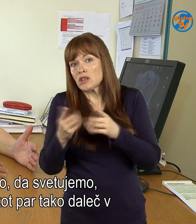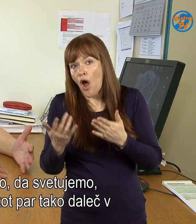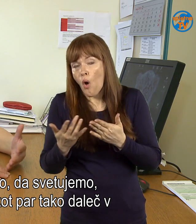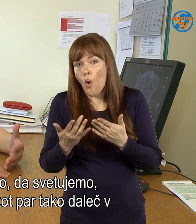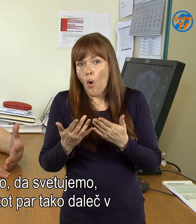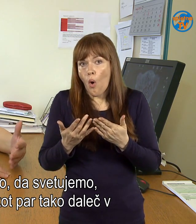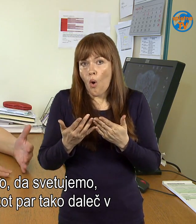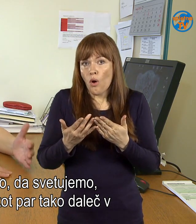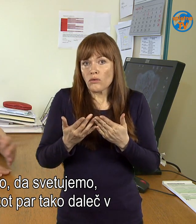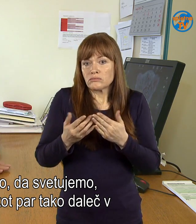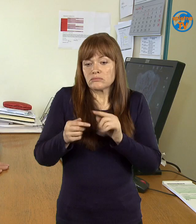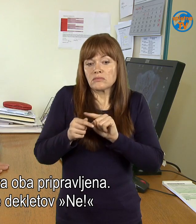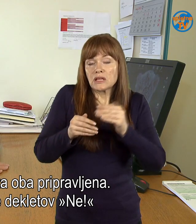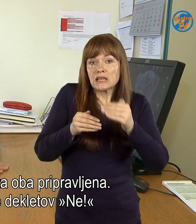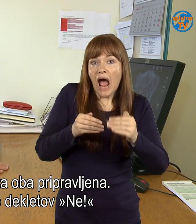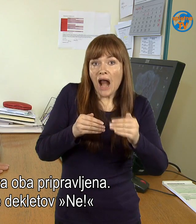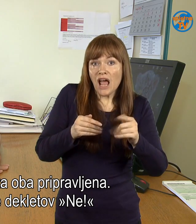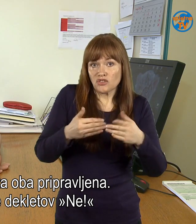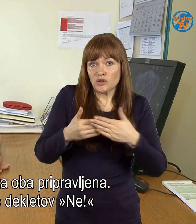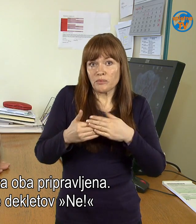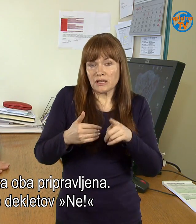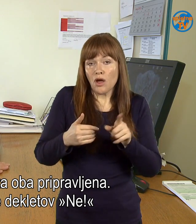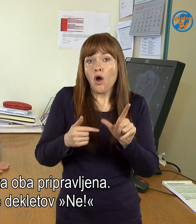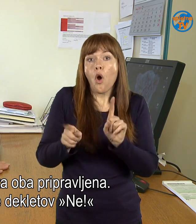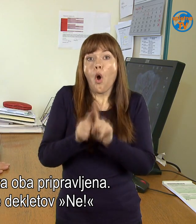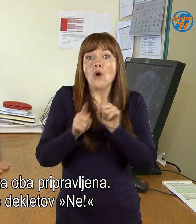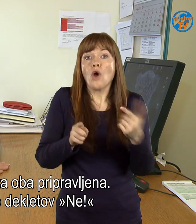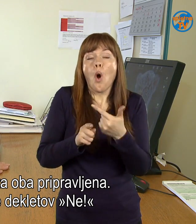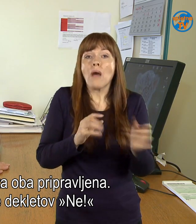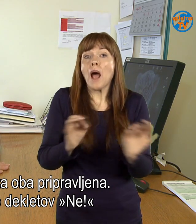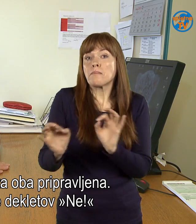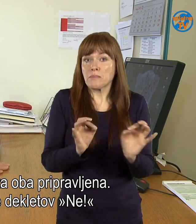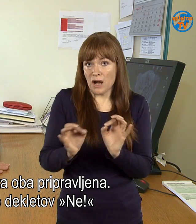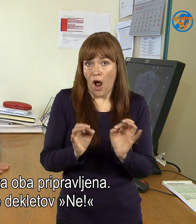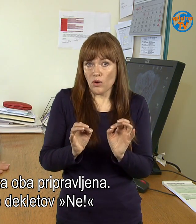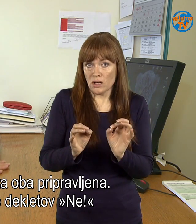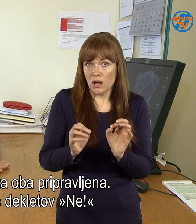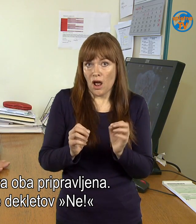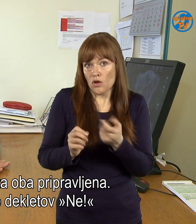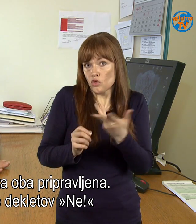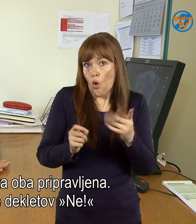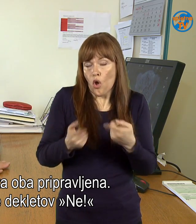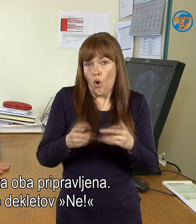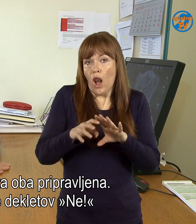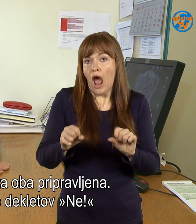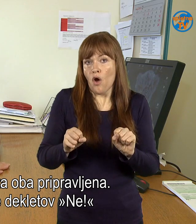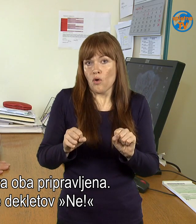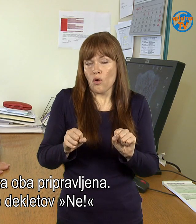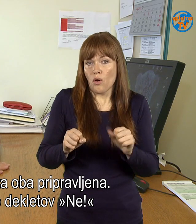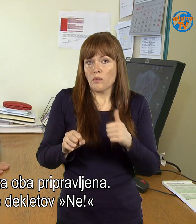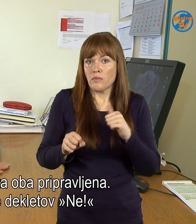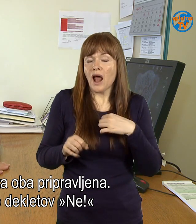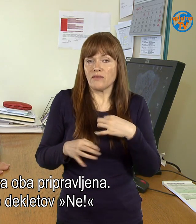tako daleč v spolnosti, kot sta oba pripravljena. Menim, da